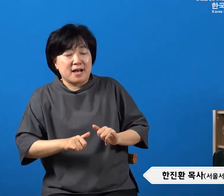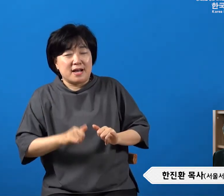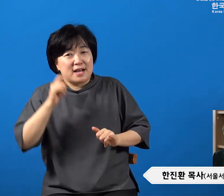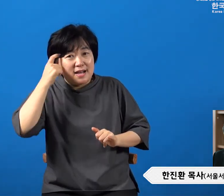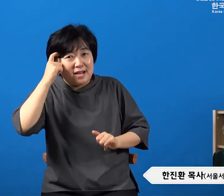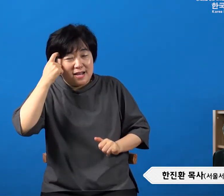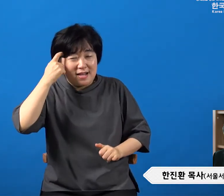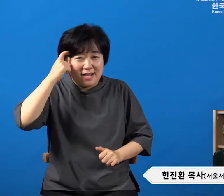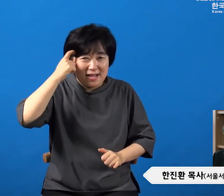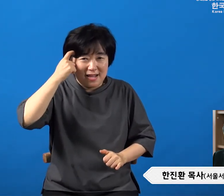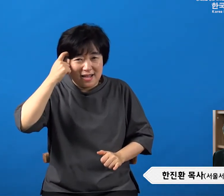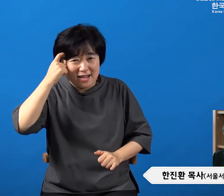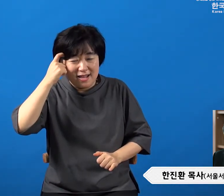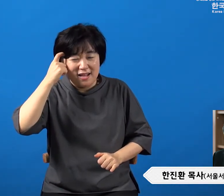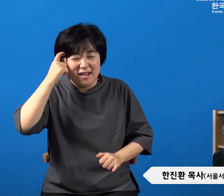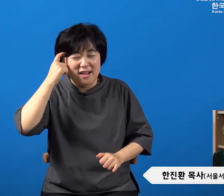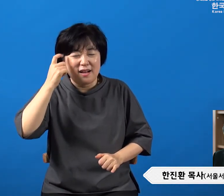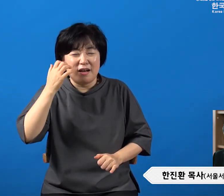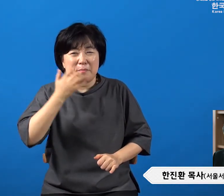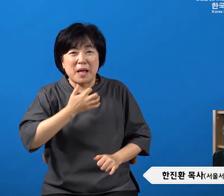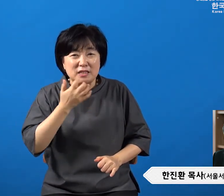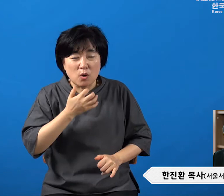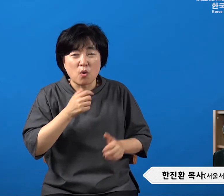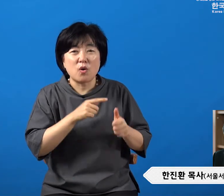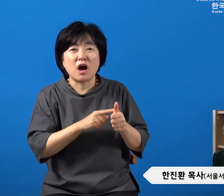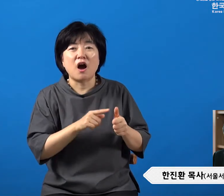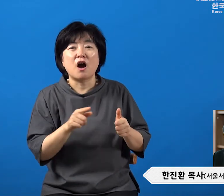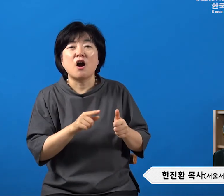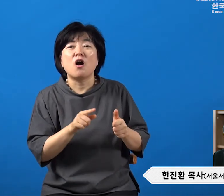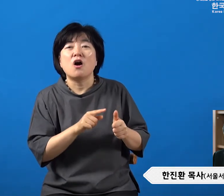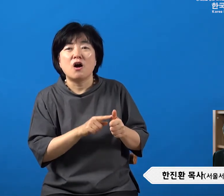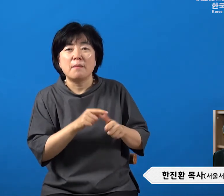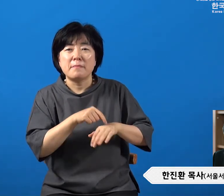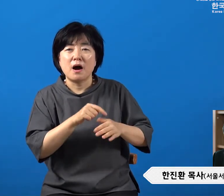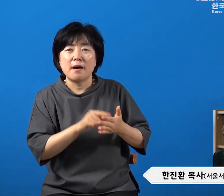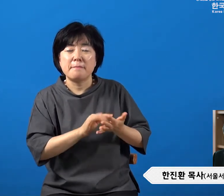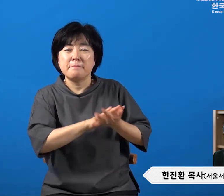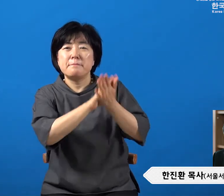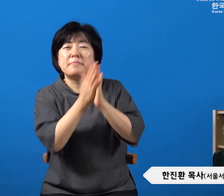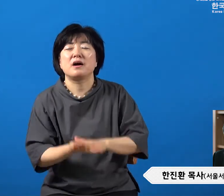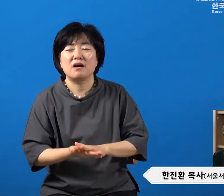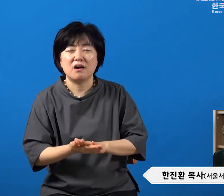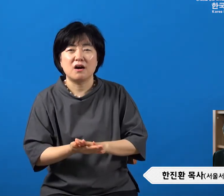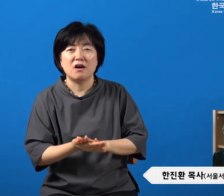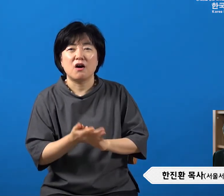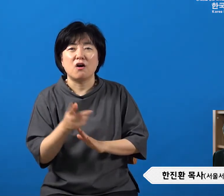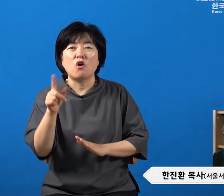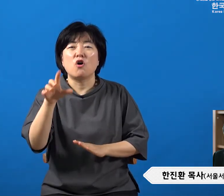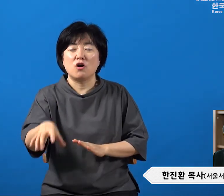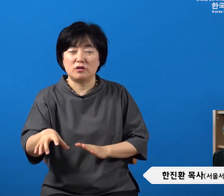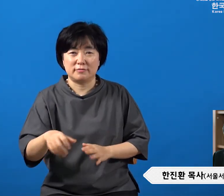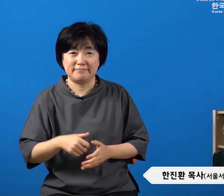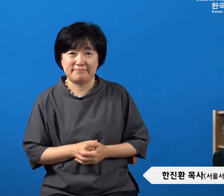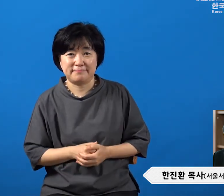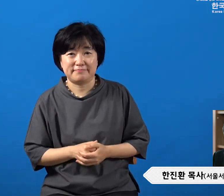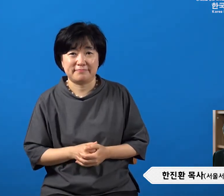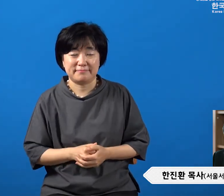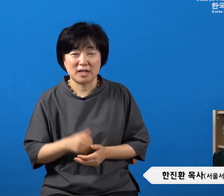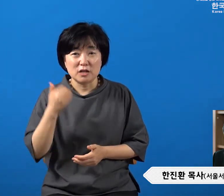없습니다. 그런 베드로가 어디서 깨어졌습니까? 누가복음 22장